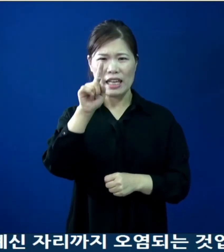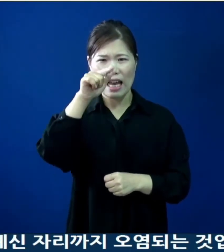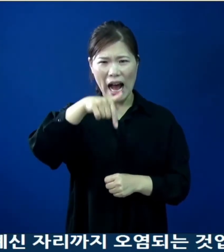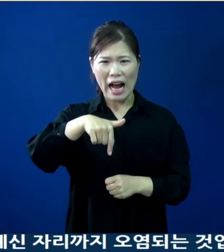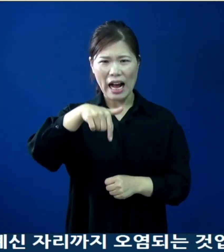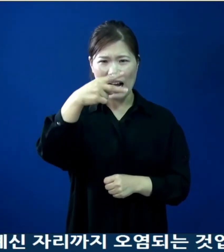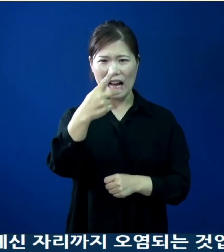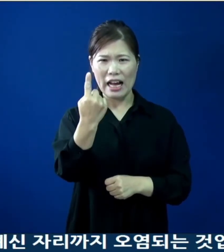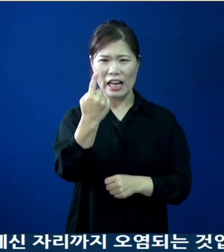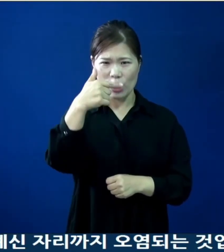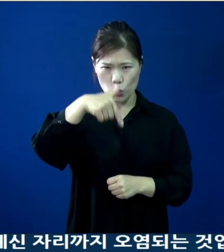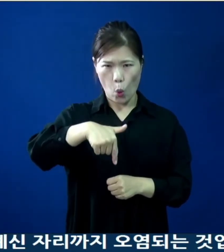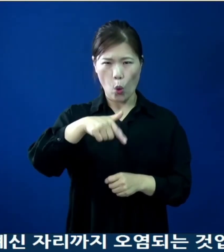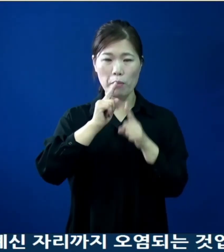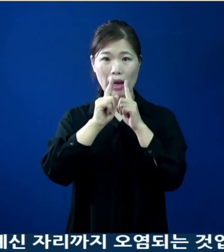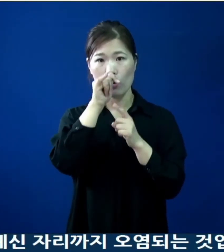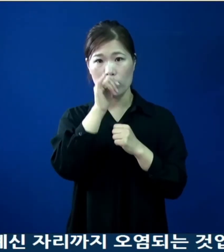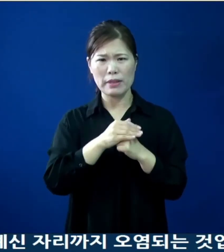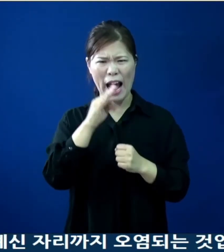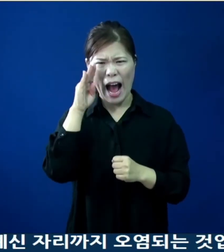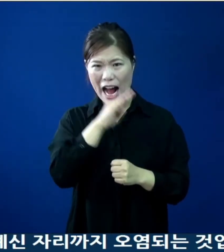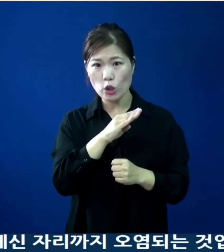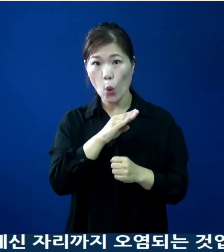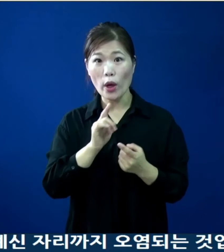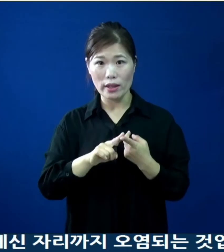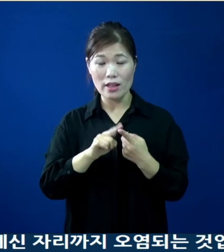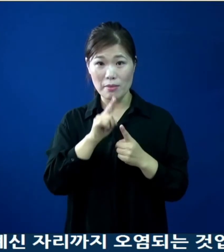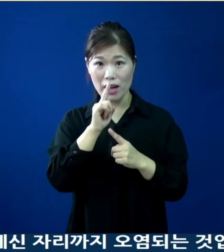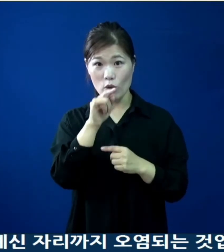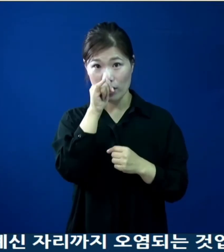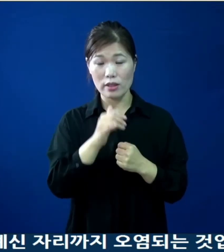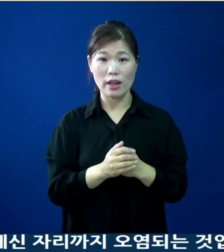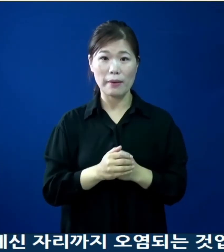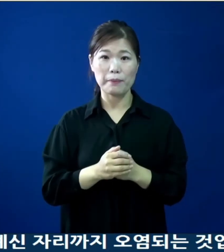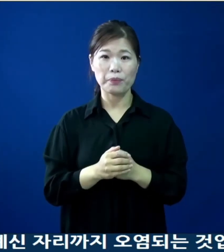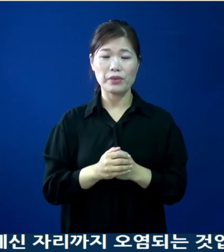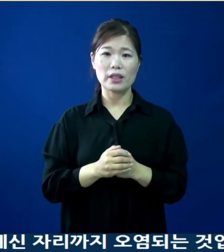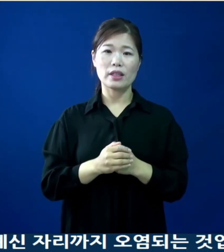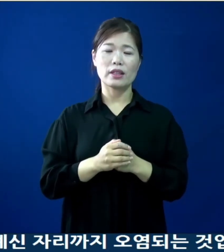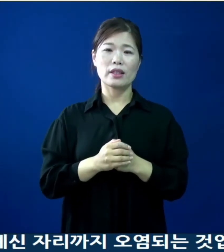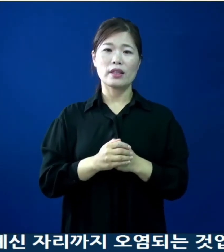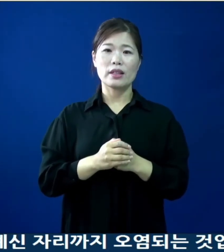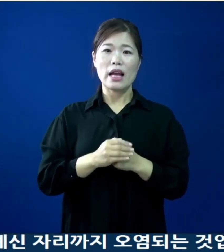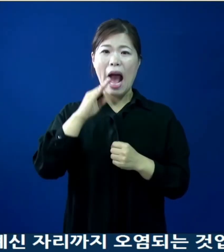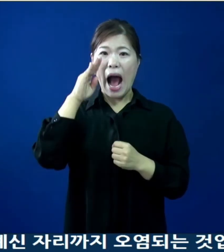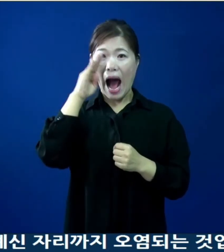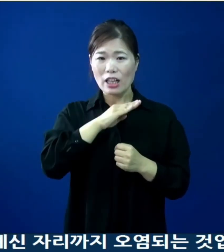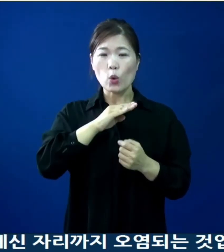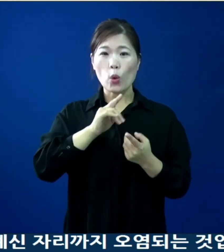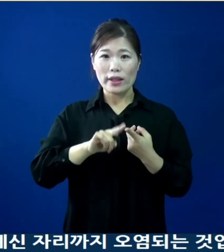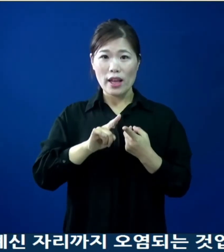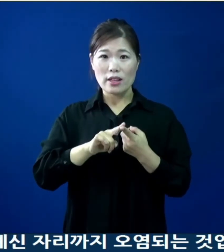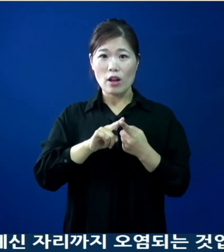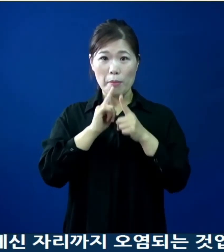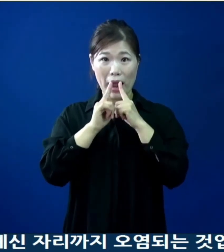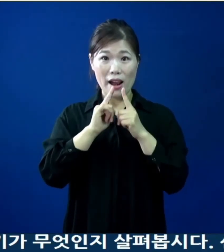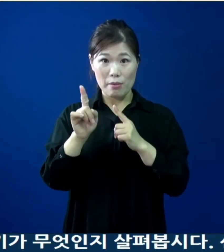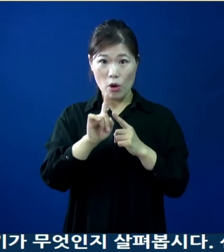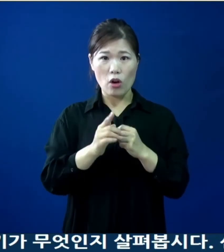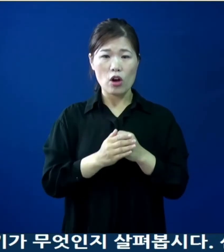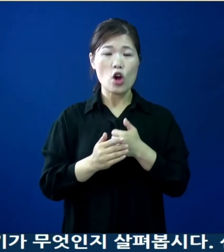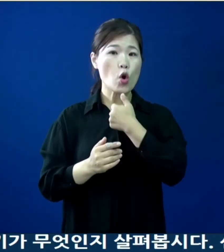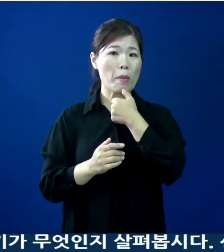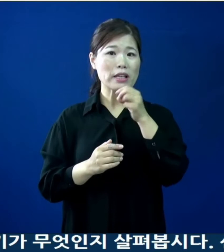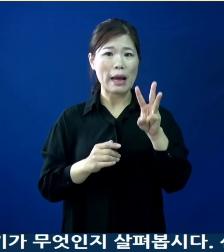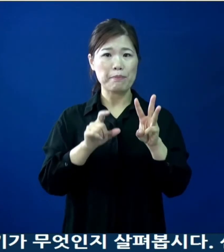합니다. 이 악독이란 말이 이제 여러 군데 사용이 되는데 그 악독이란 말을 살펴보면 로마서